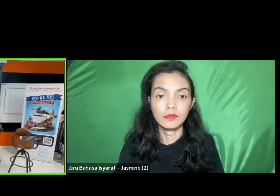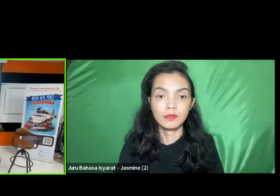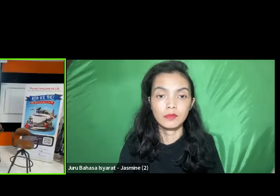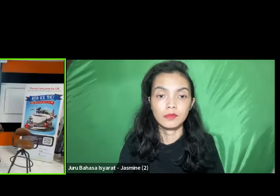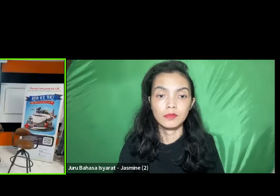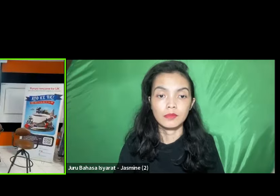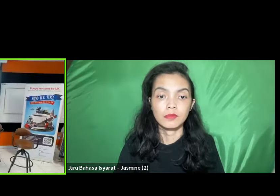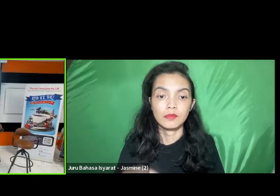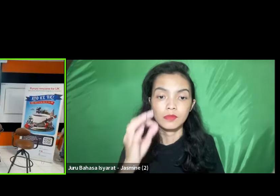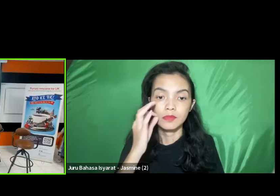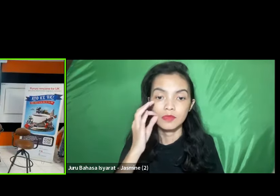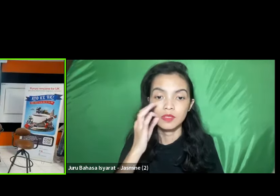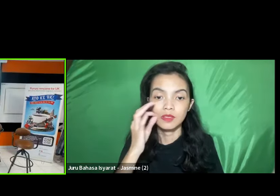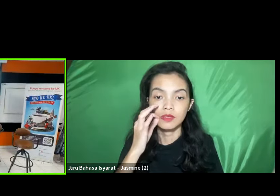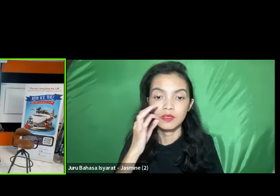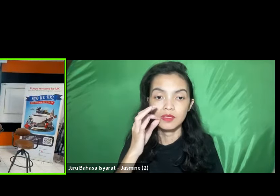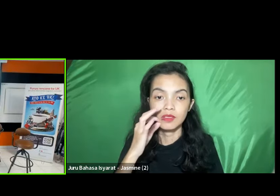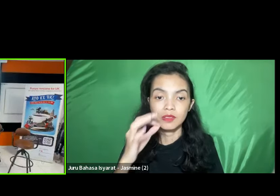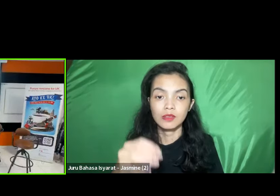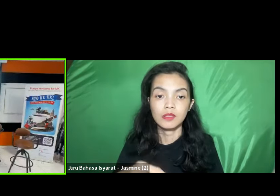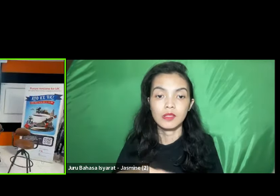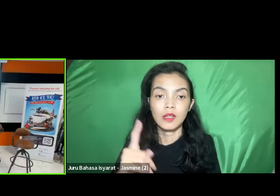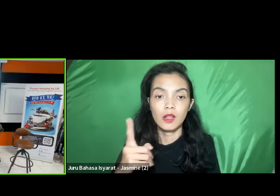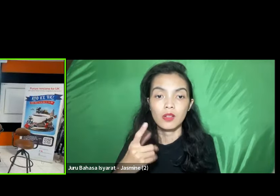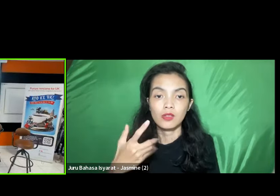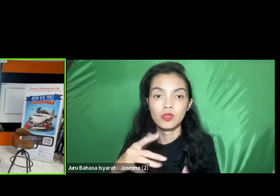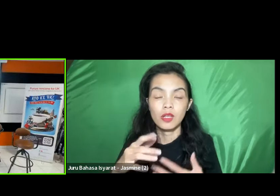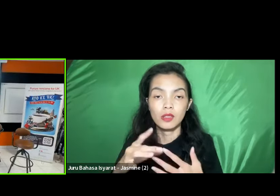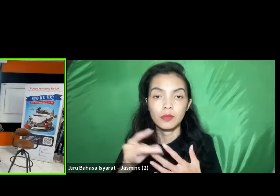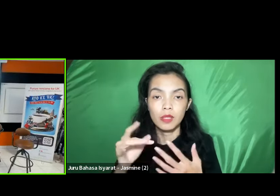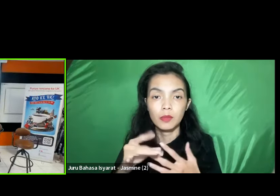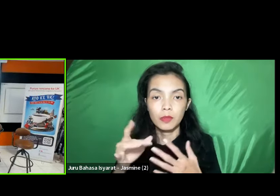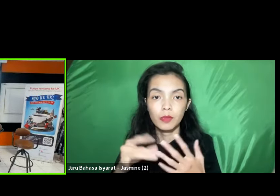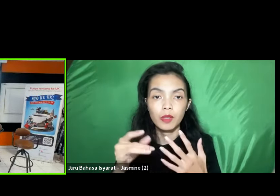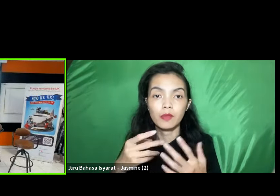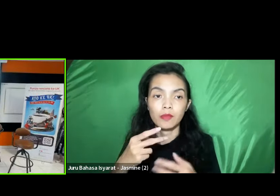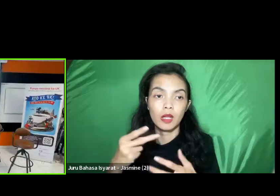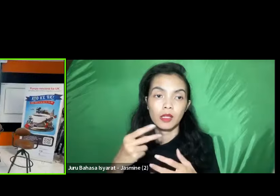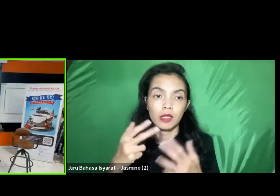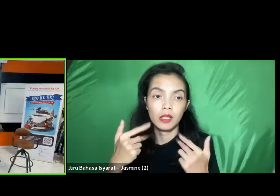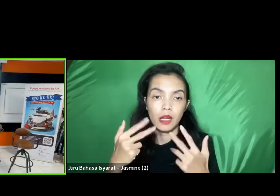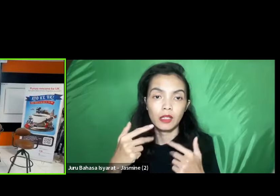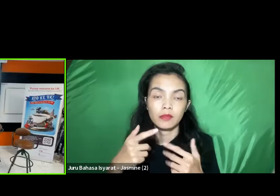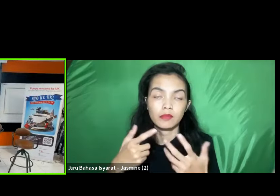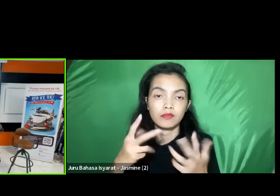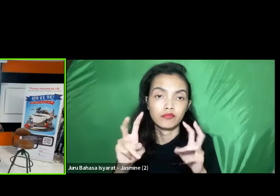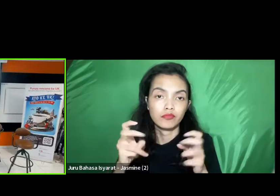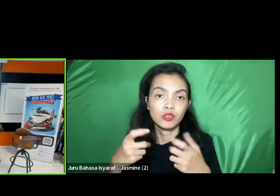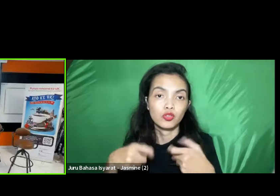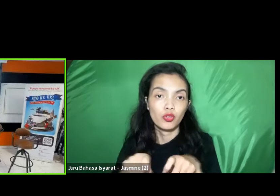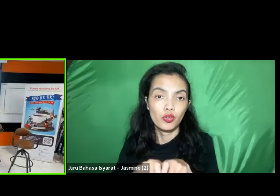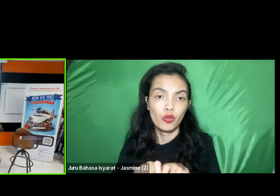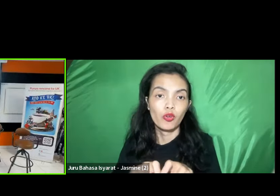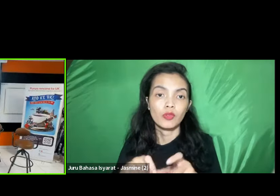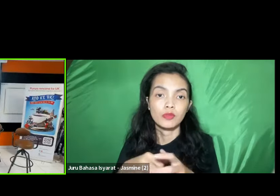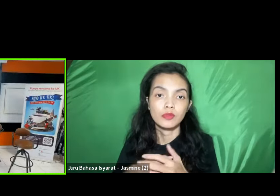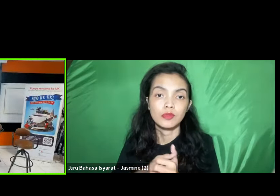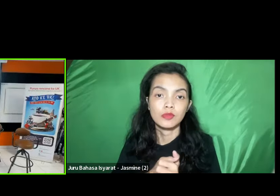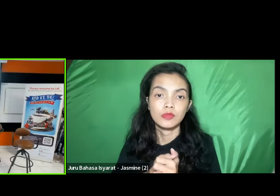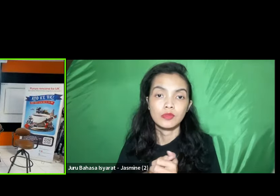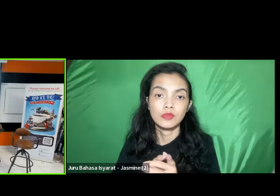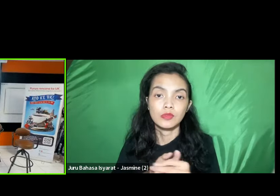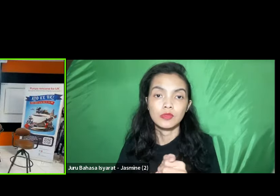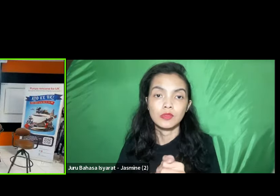maaf ya kalau misalnya sudah short kerenan bisa gitu Ang udah jodohnya Kalau yang belum masih bisa tahun depan gitu ya kita buka